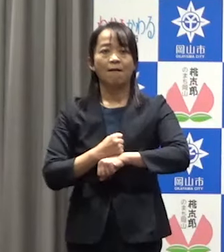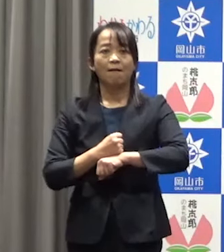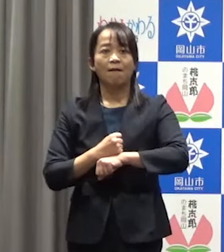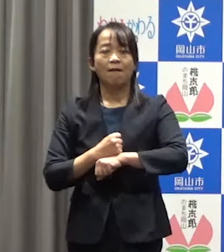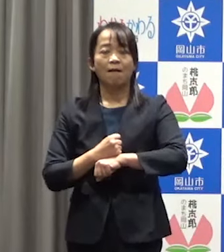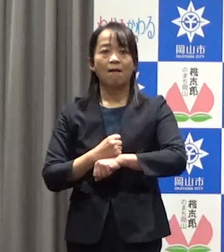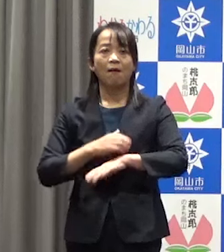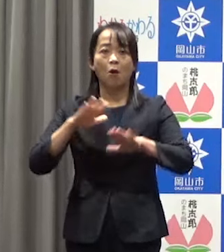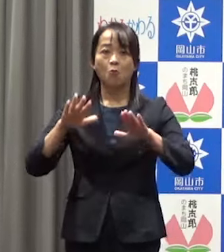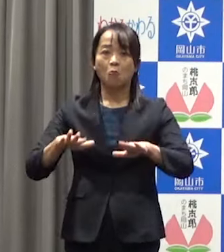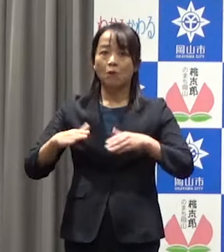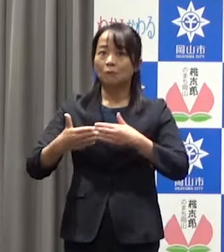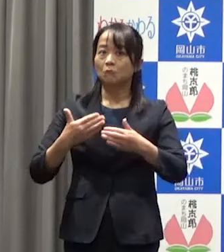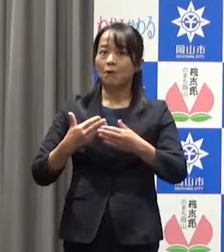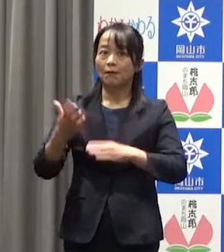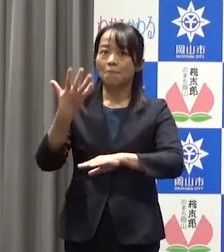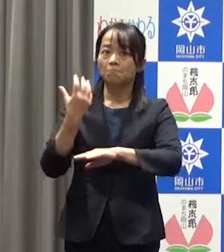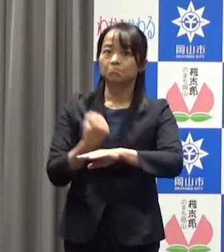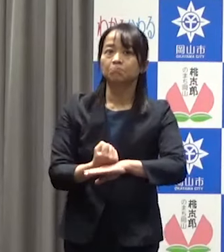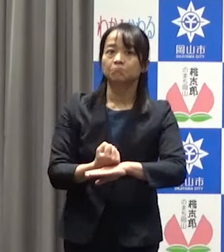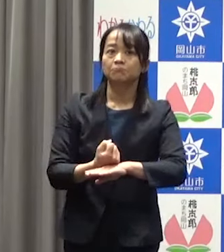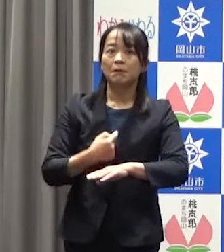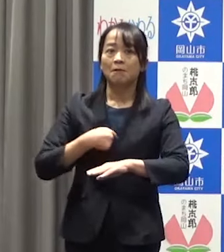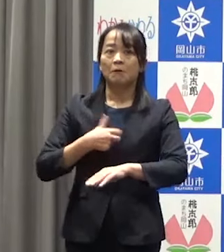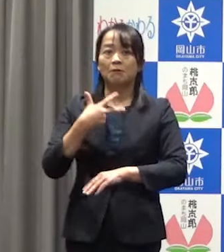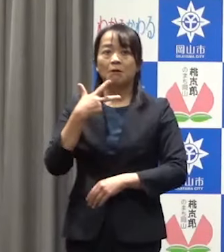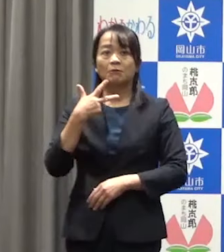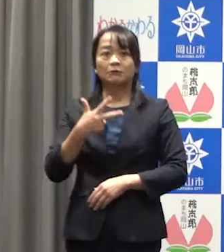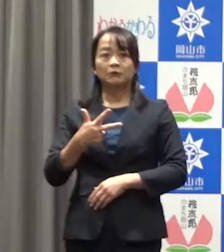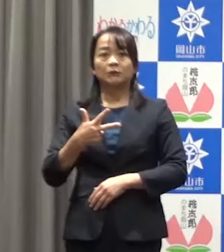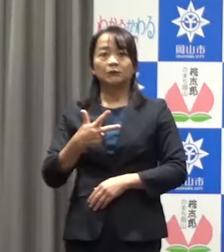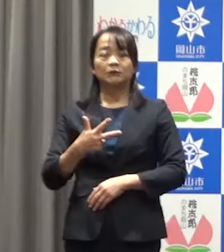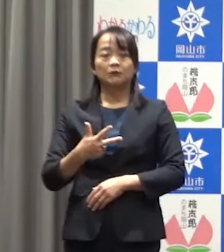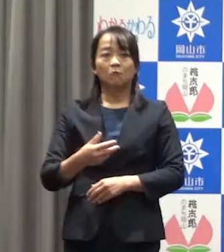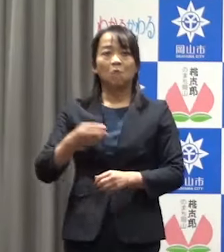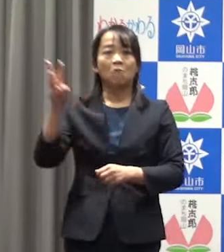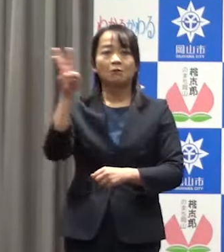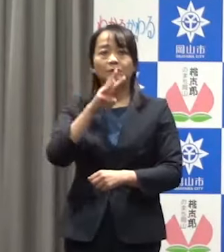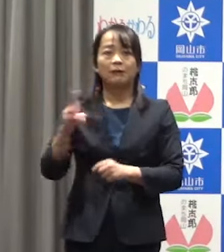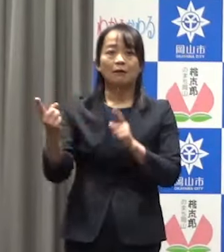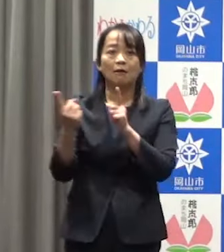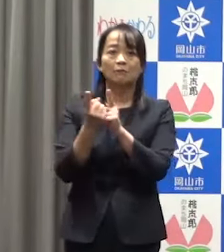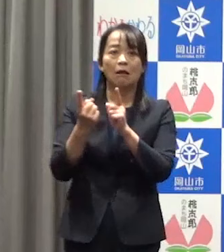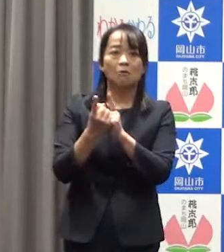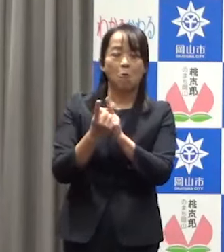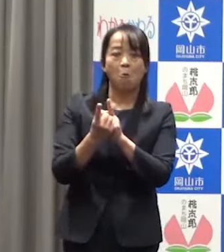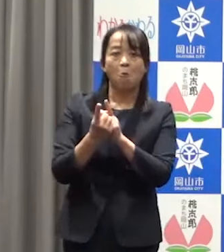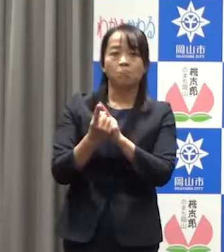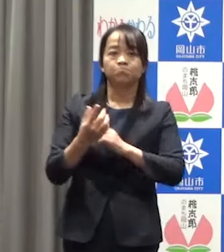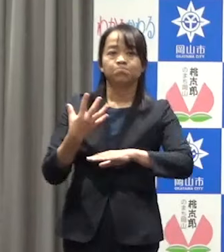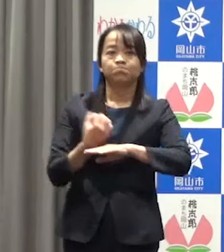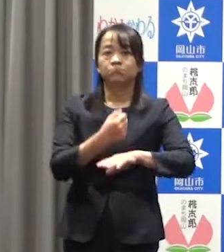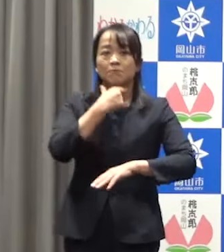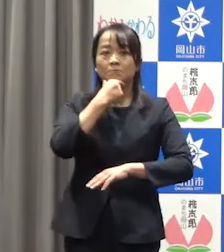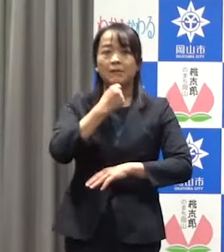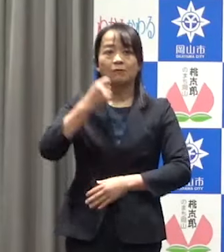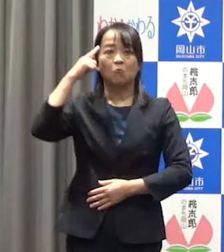験を踏まえ、当時の災害対応にも生かしていきたいと考えております。